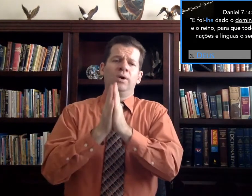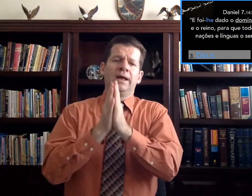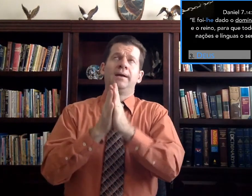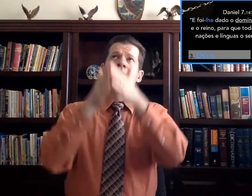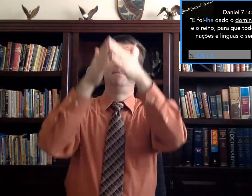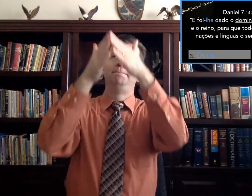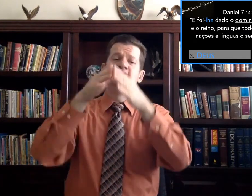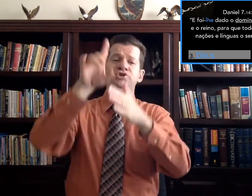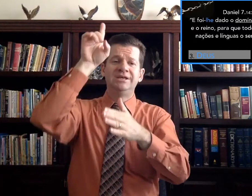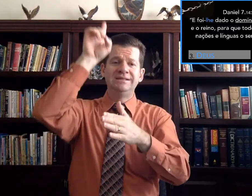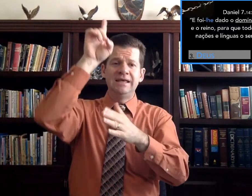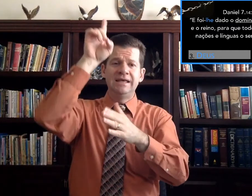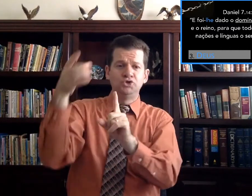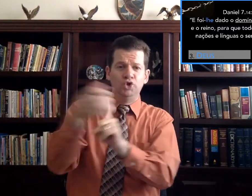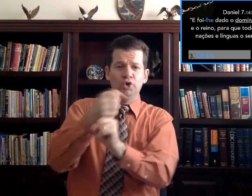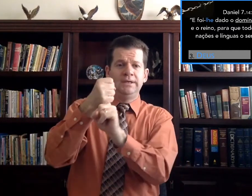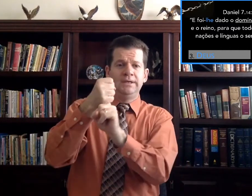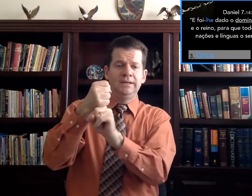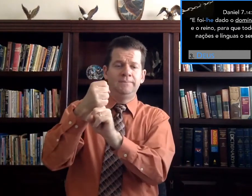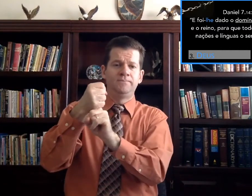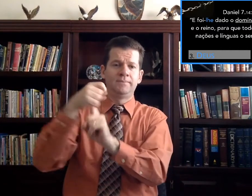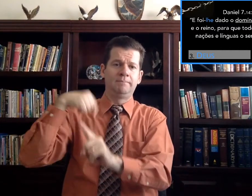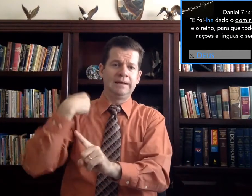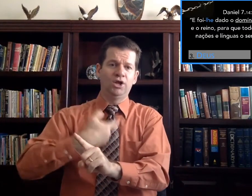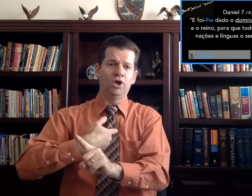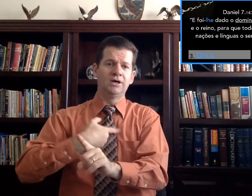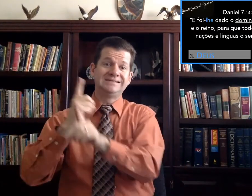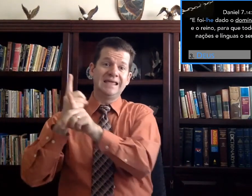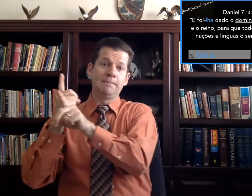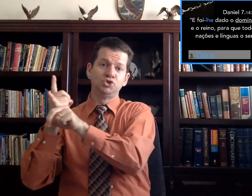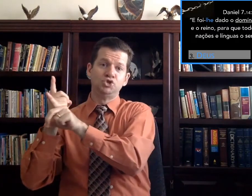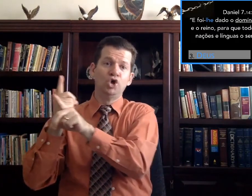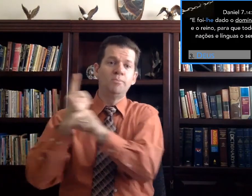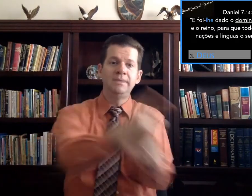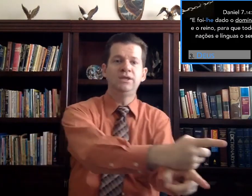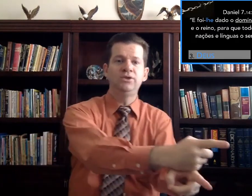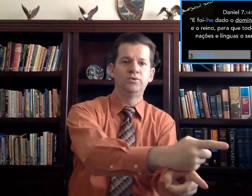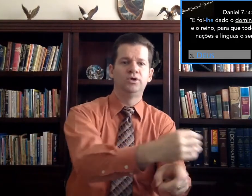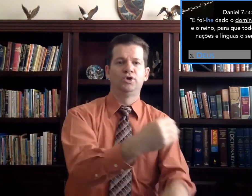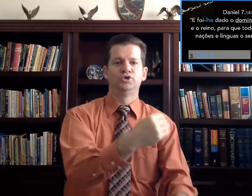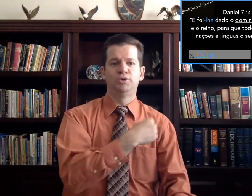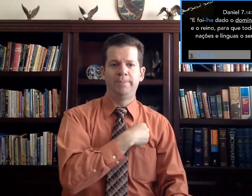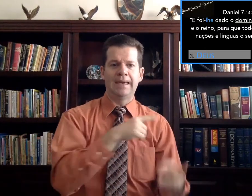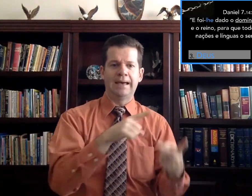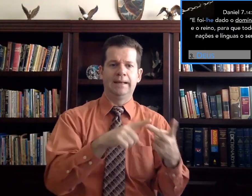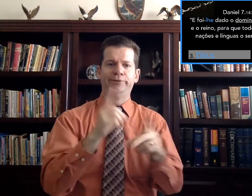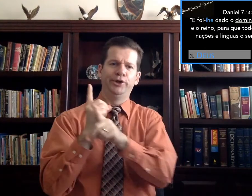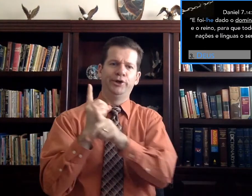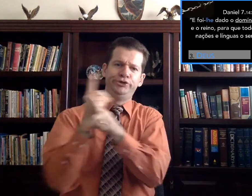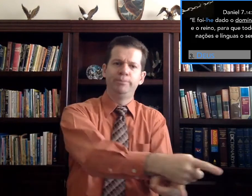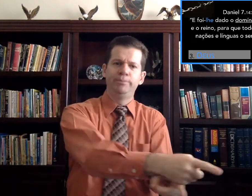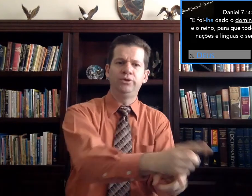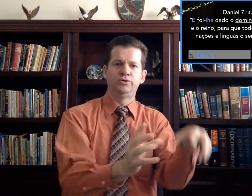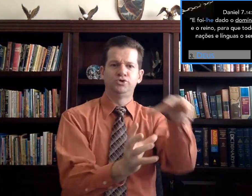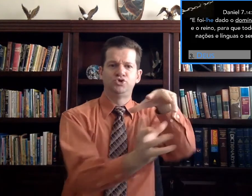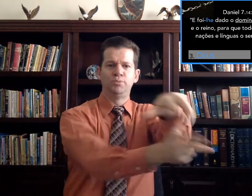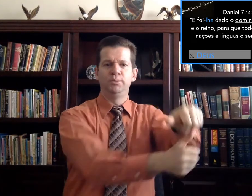orar, pedir que Deus domine, para que nós tenhamos domínio sobre o pecado, domínio sobre o